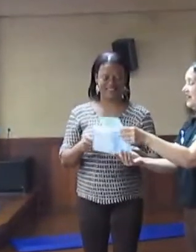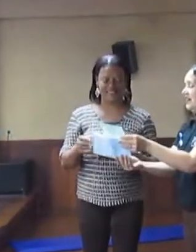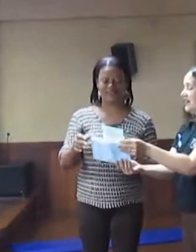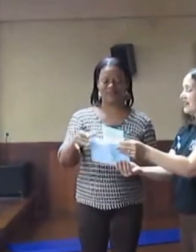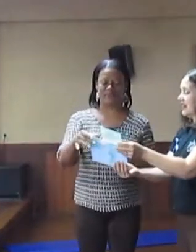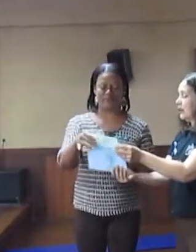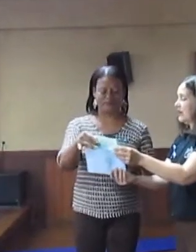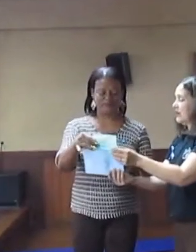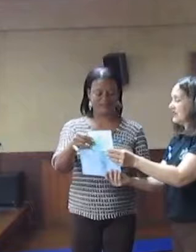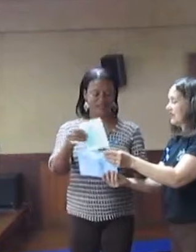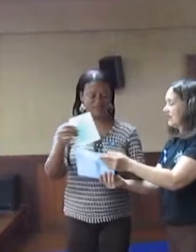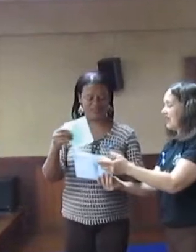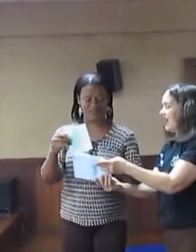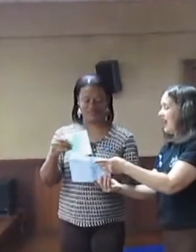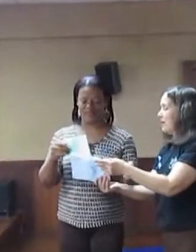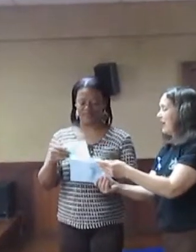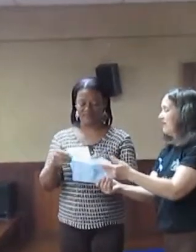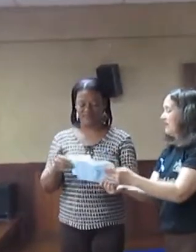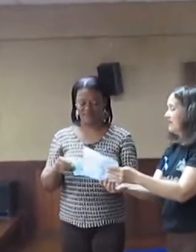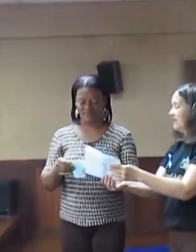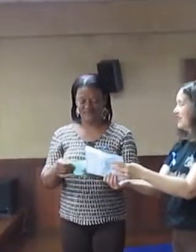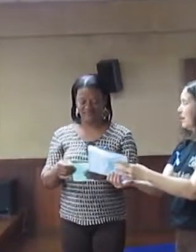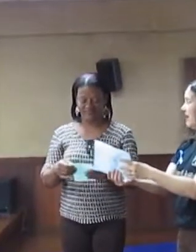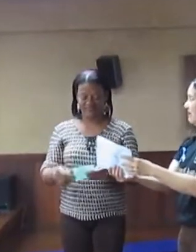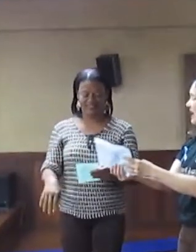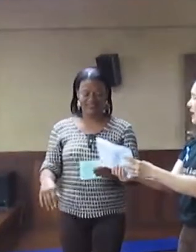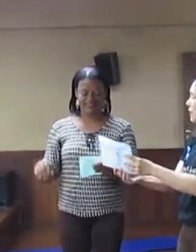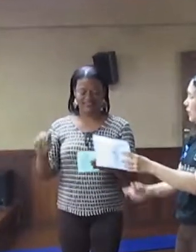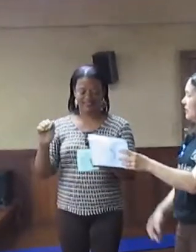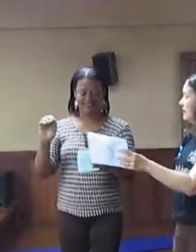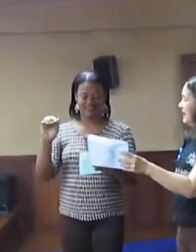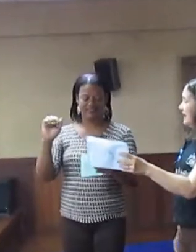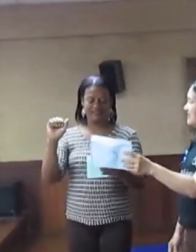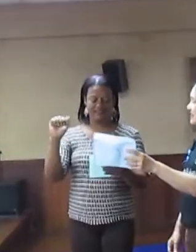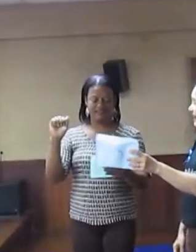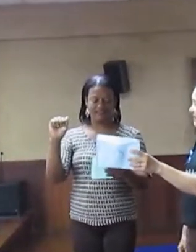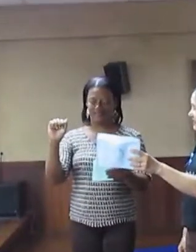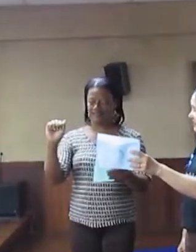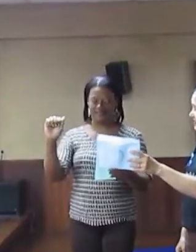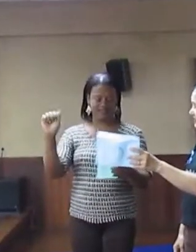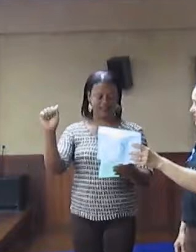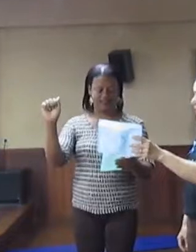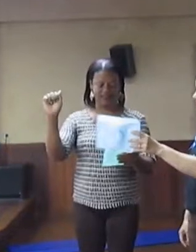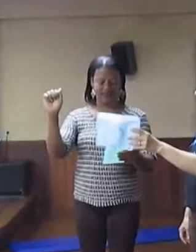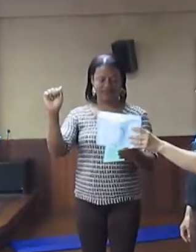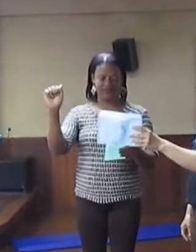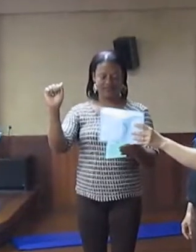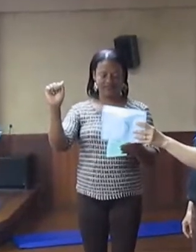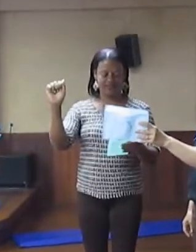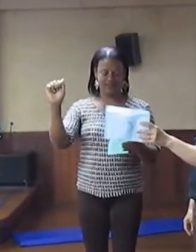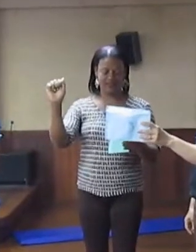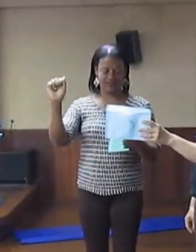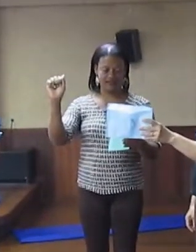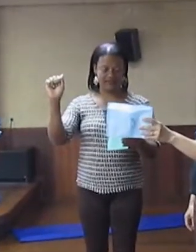envelope. Tranquilo, tenta falar a palavra, fazer a palavra amor. Em sinais, linguagem de sinais